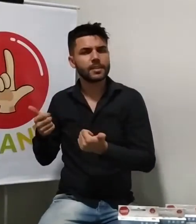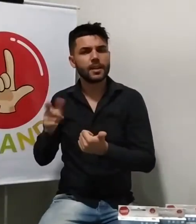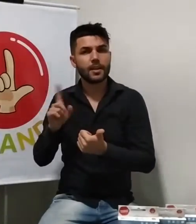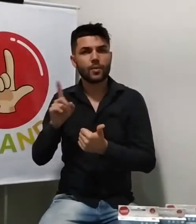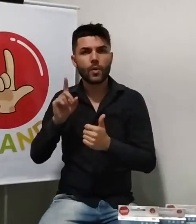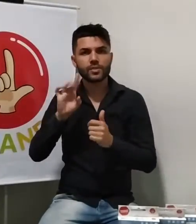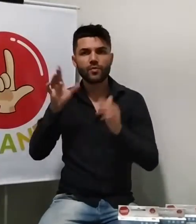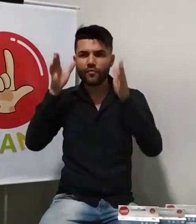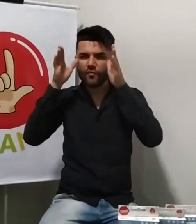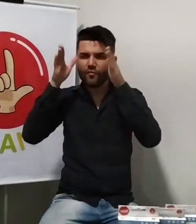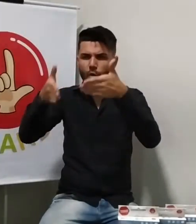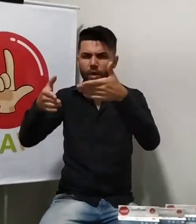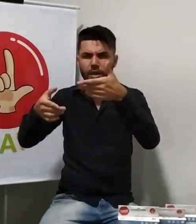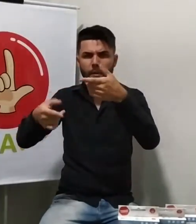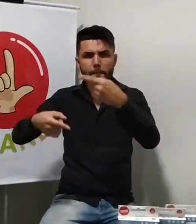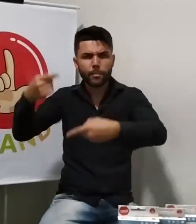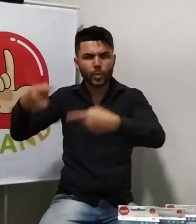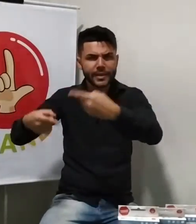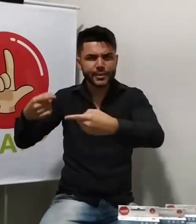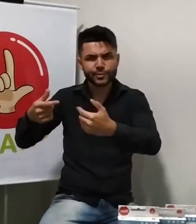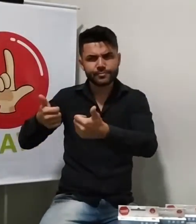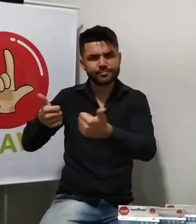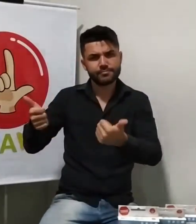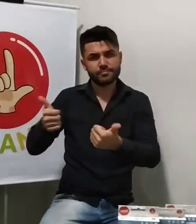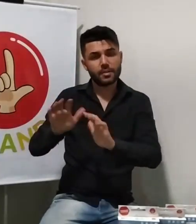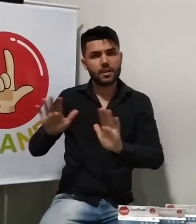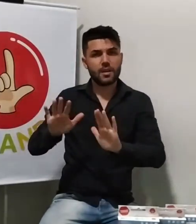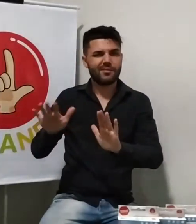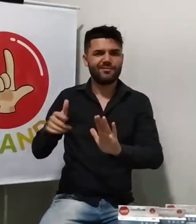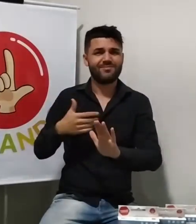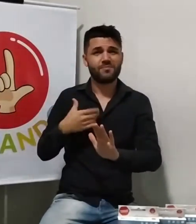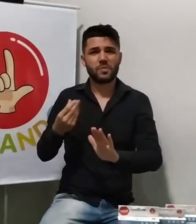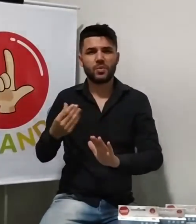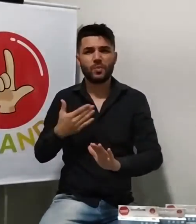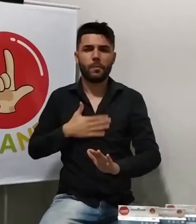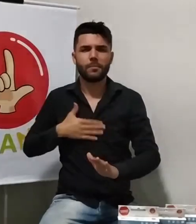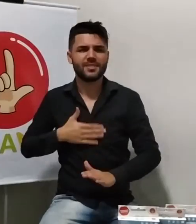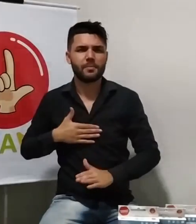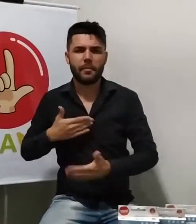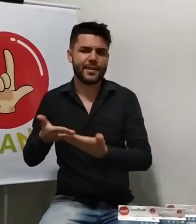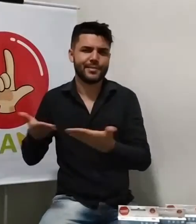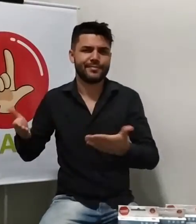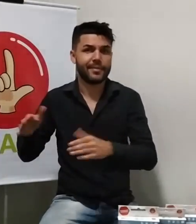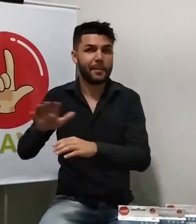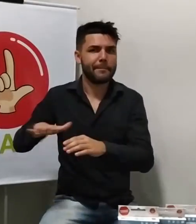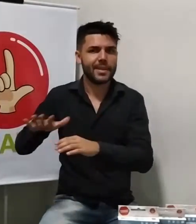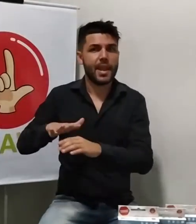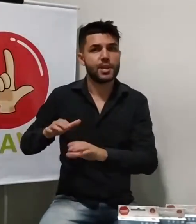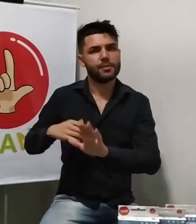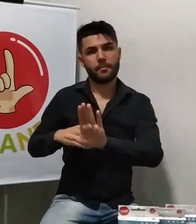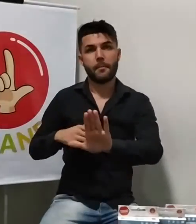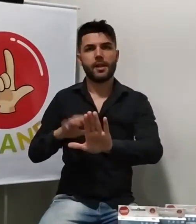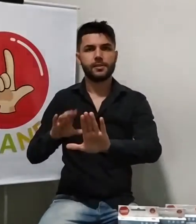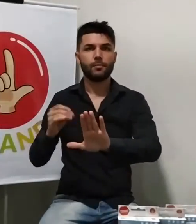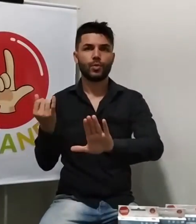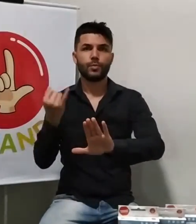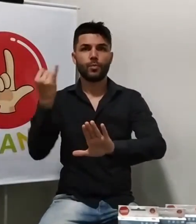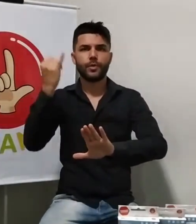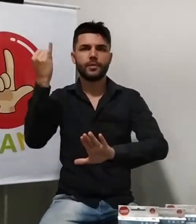nas coisas, eu não sou uma pessoa que sou tão simpático assim com esse ambiente político, embora ele seja muito importante, nós estamos inseridos dentro deles